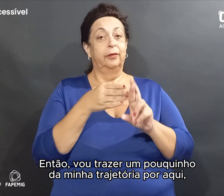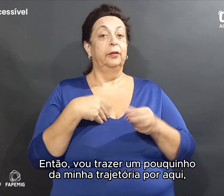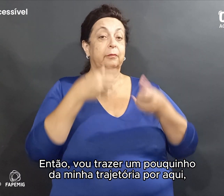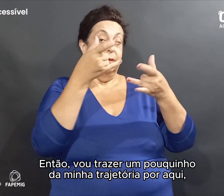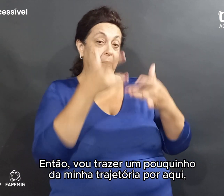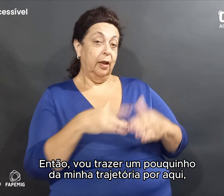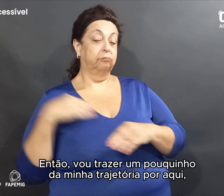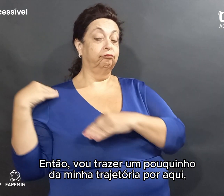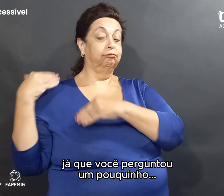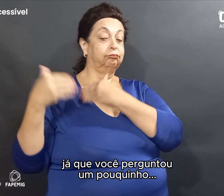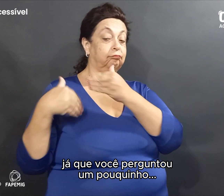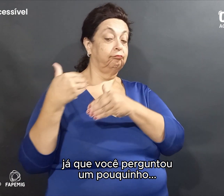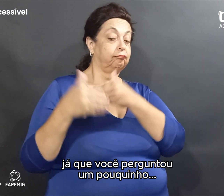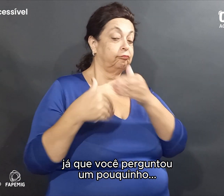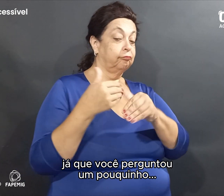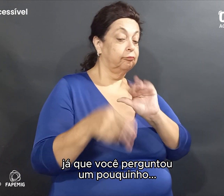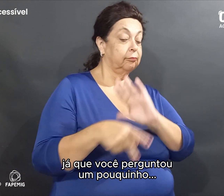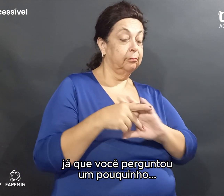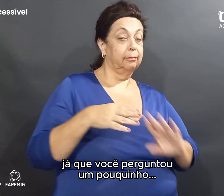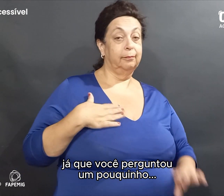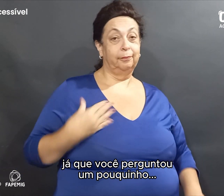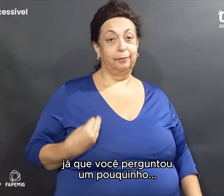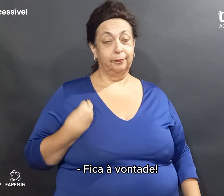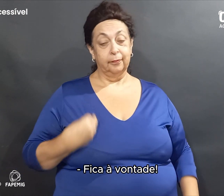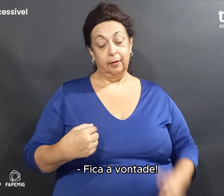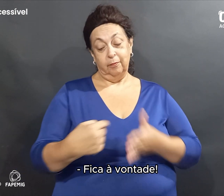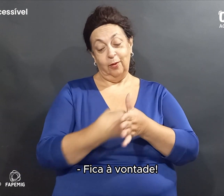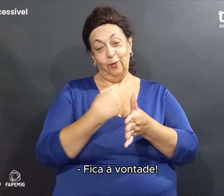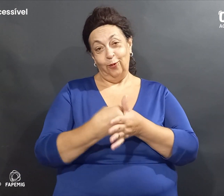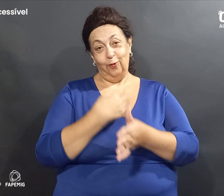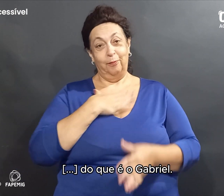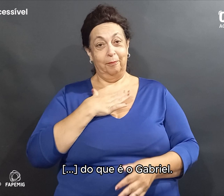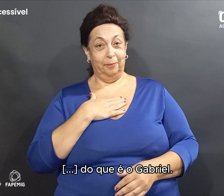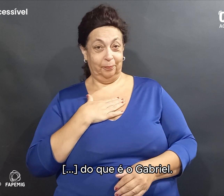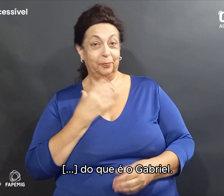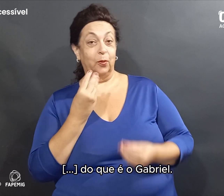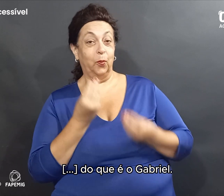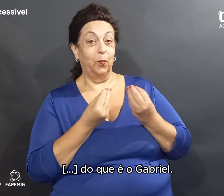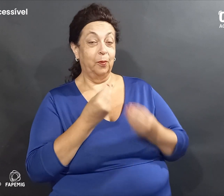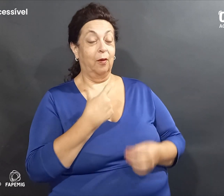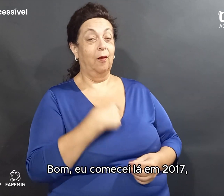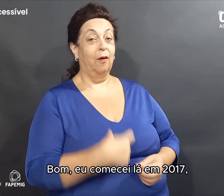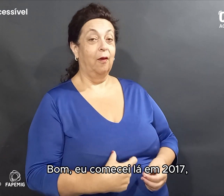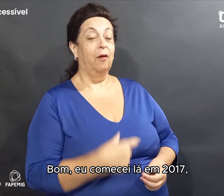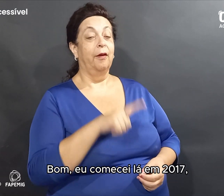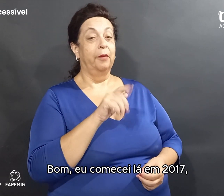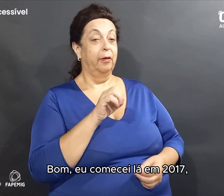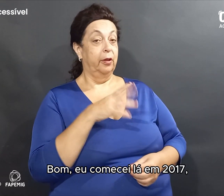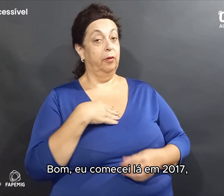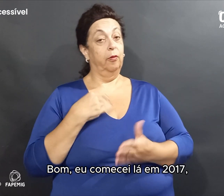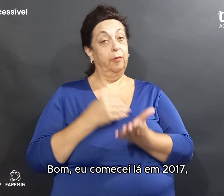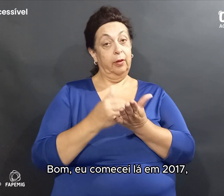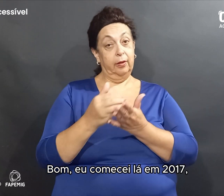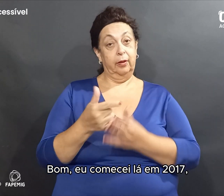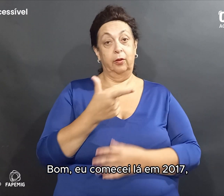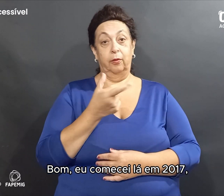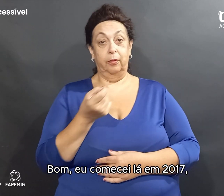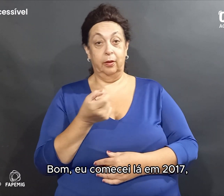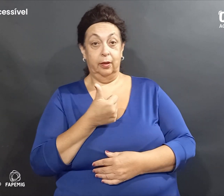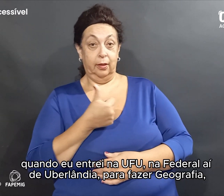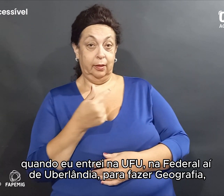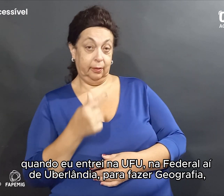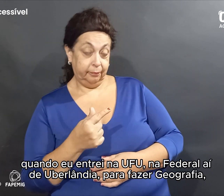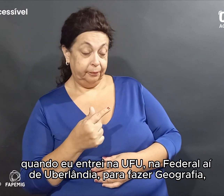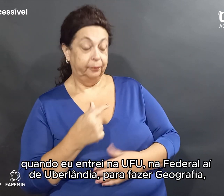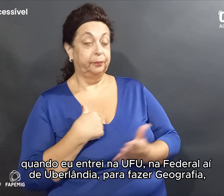da minha trajetória por aqui, já que você perguntou um pouquinho Fica à vontade. do que é o Gabriel. Bom, eu comecei lá em